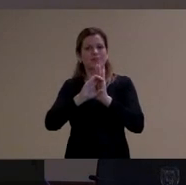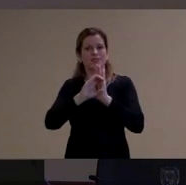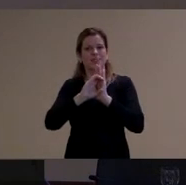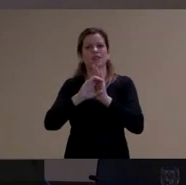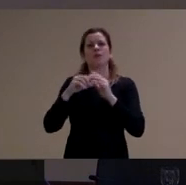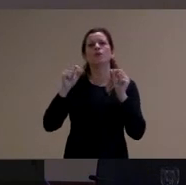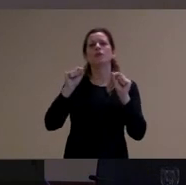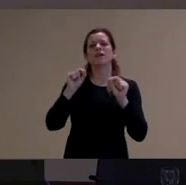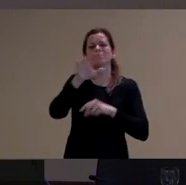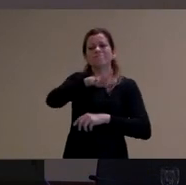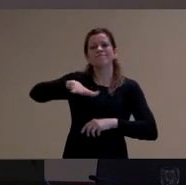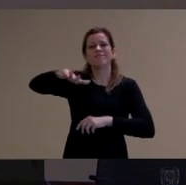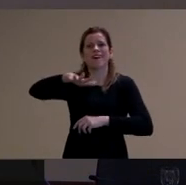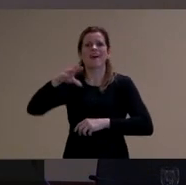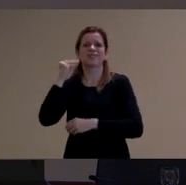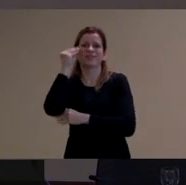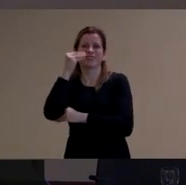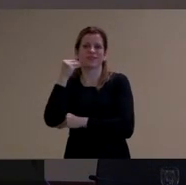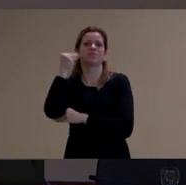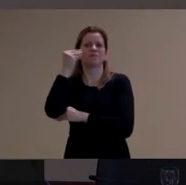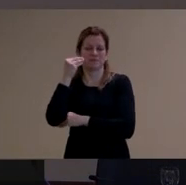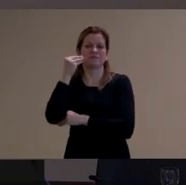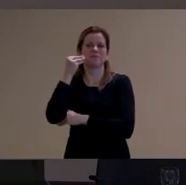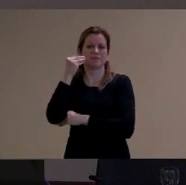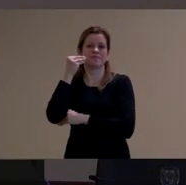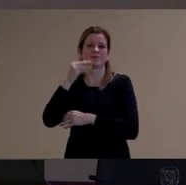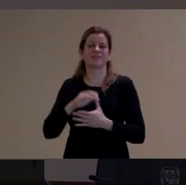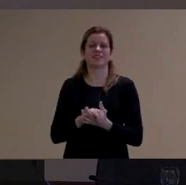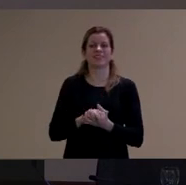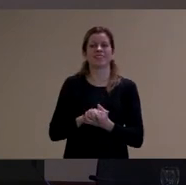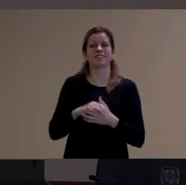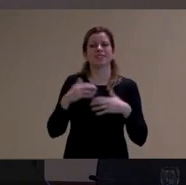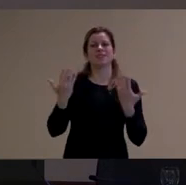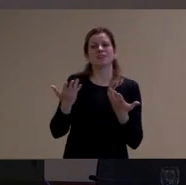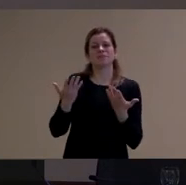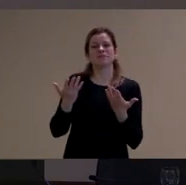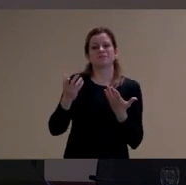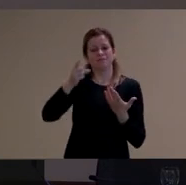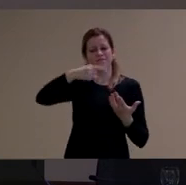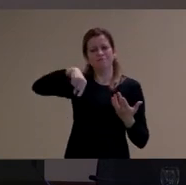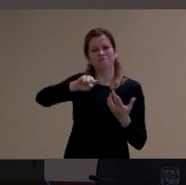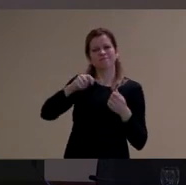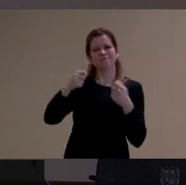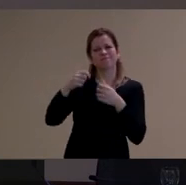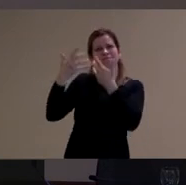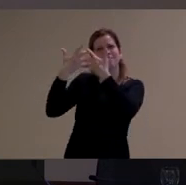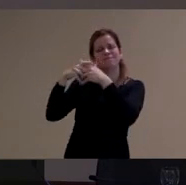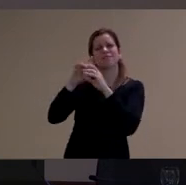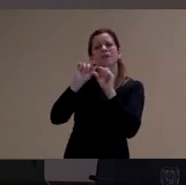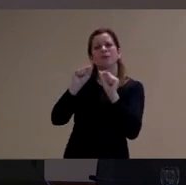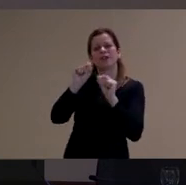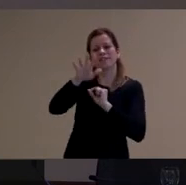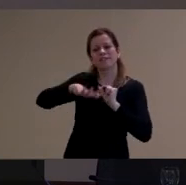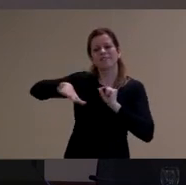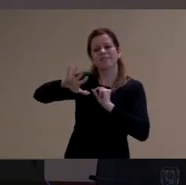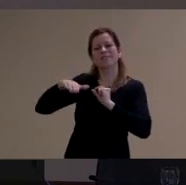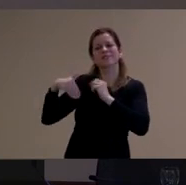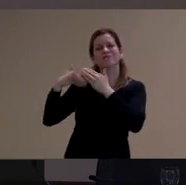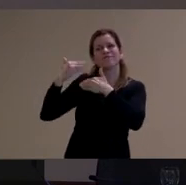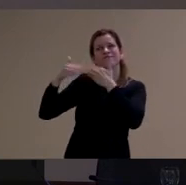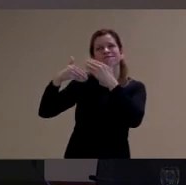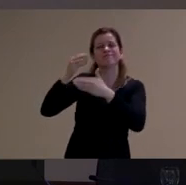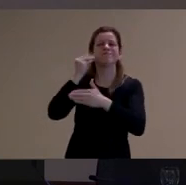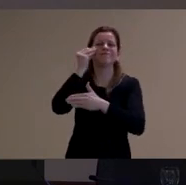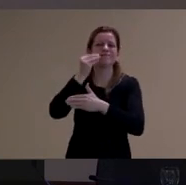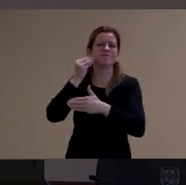experiências né E essa denominação por Campos de experiência da bncc é